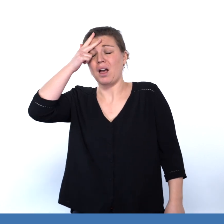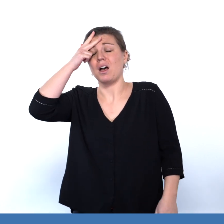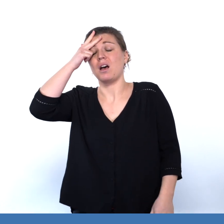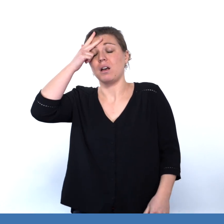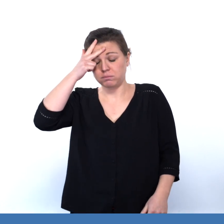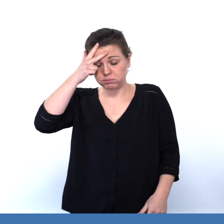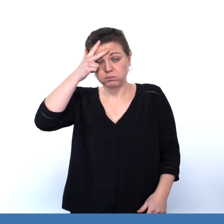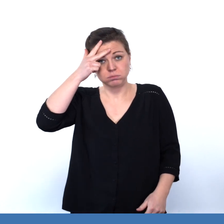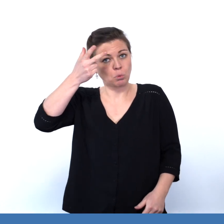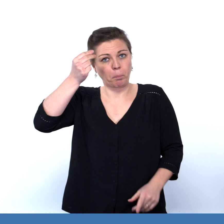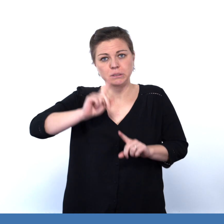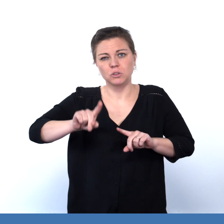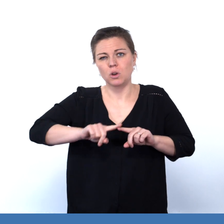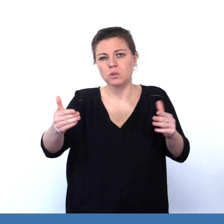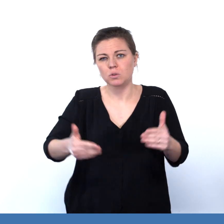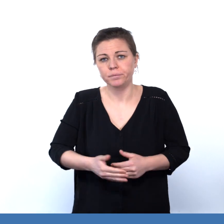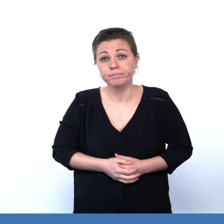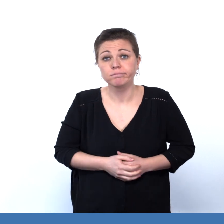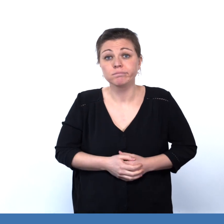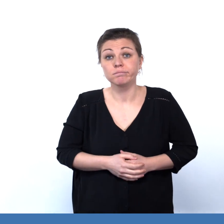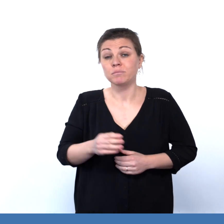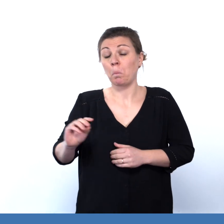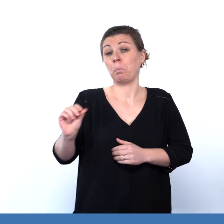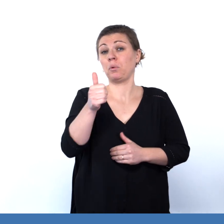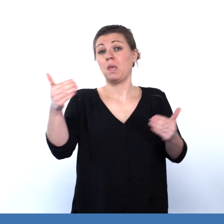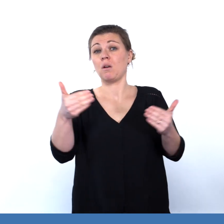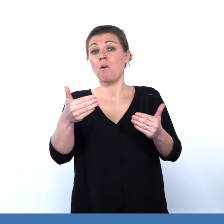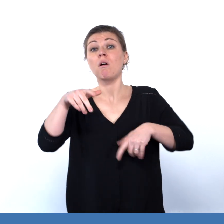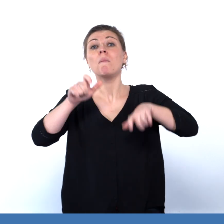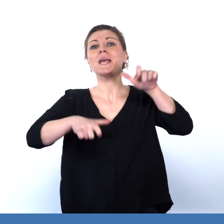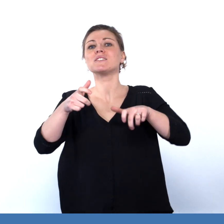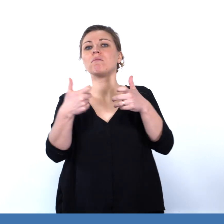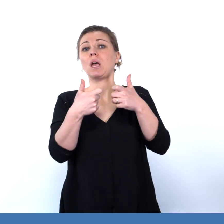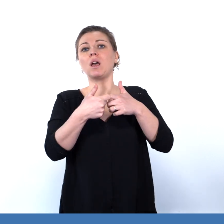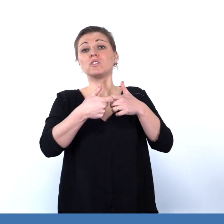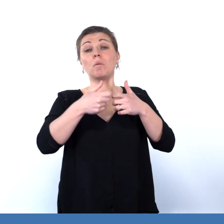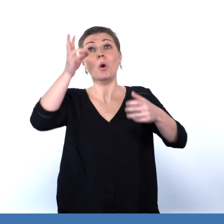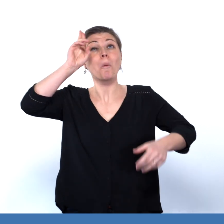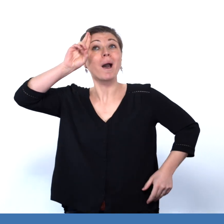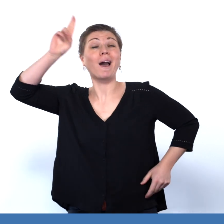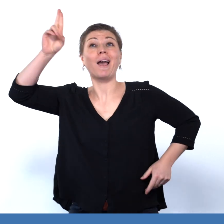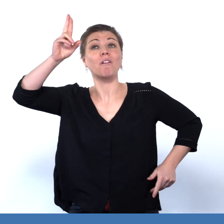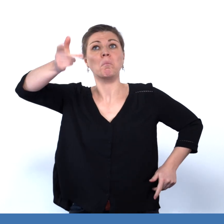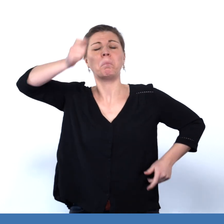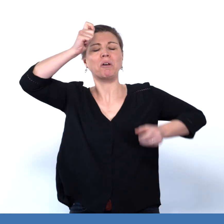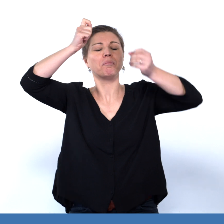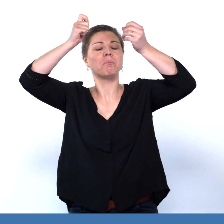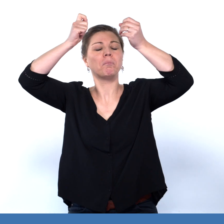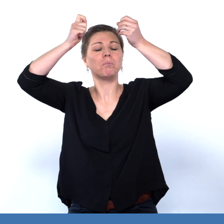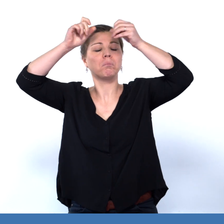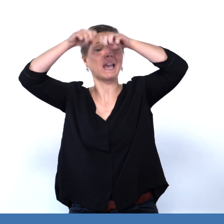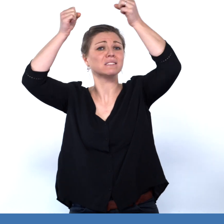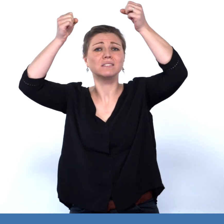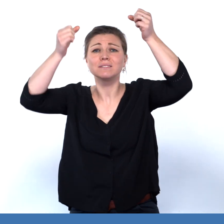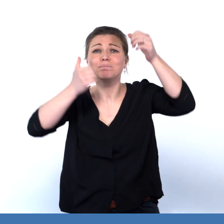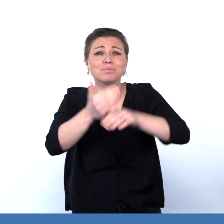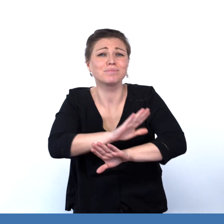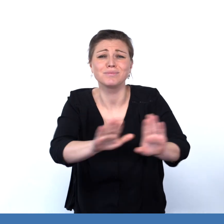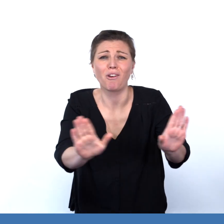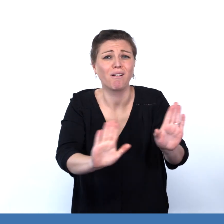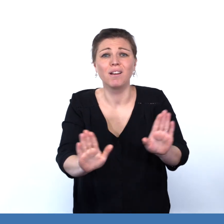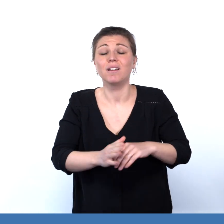amis. La première des choses, c'est qu'il ne faut jamais laisser aux gens le pouvoir de briser nos rêves, de briser nos projets. La